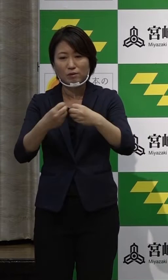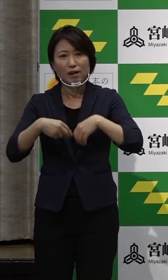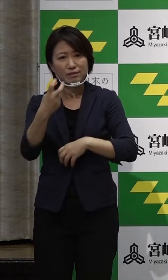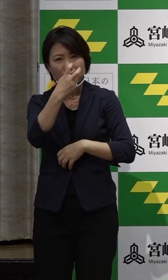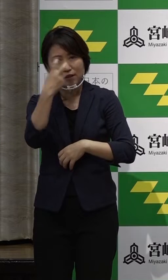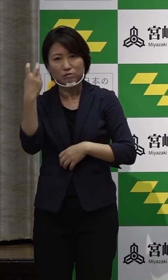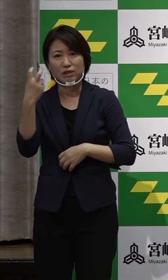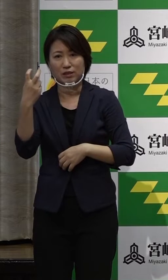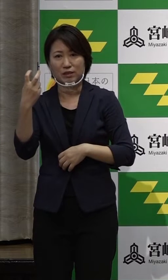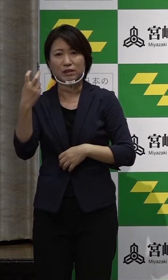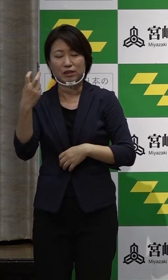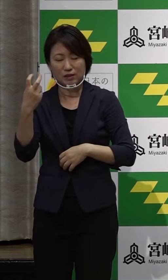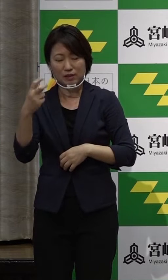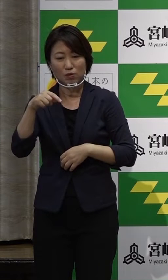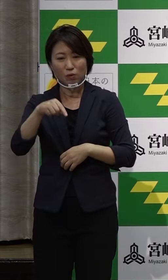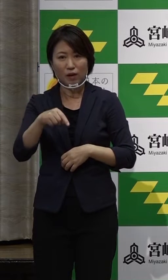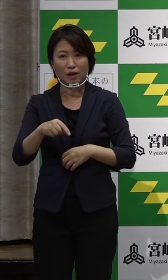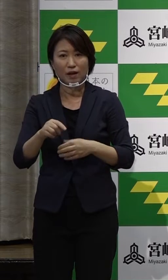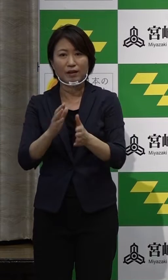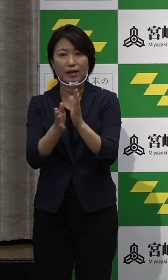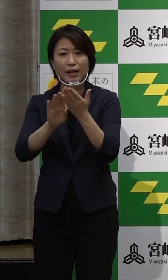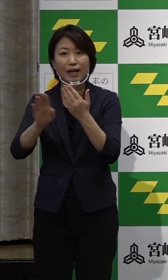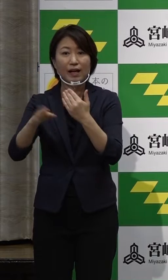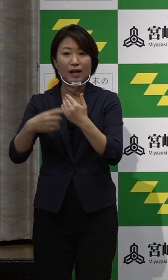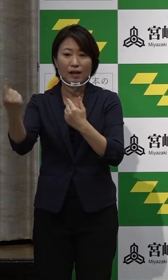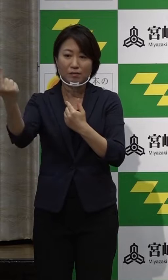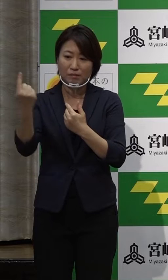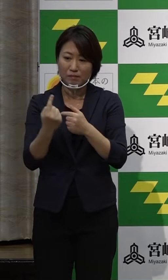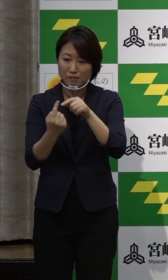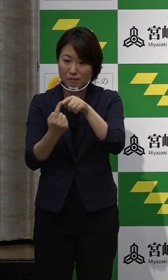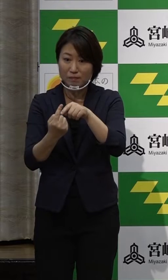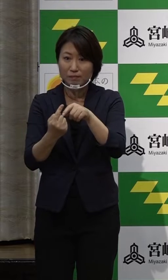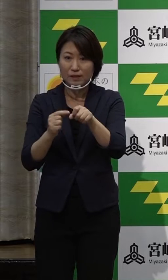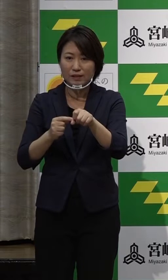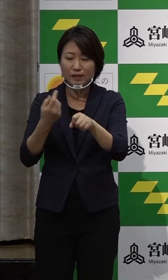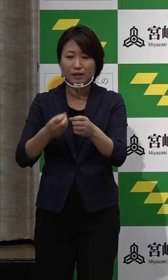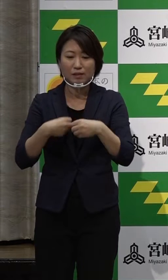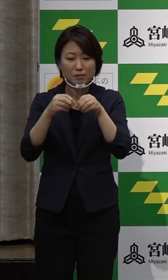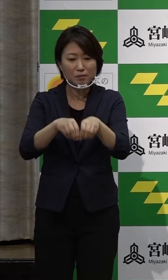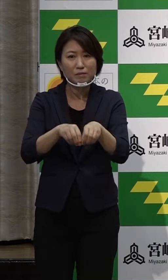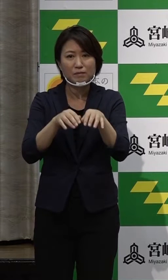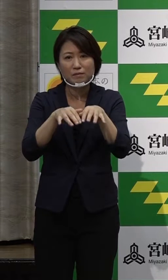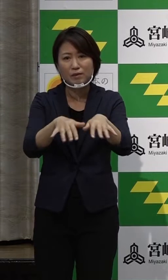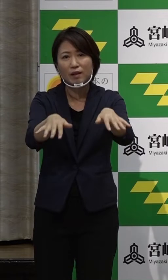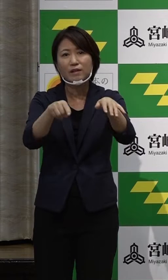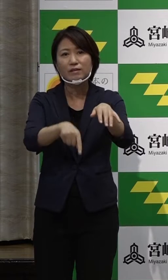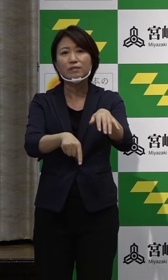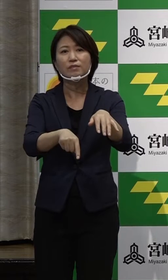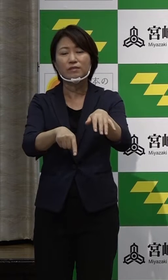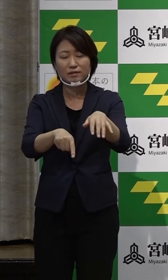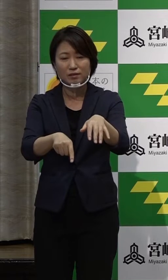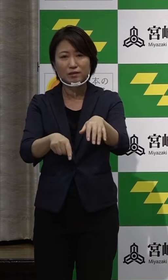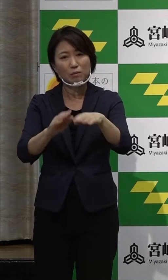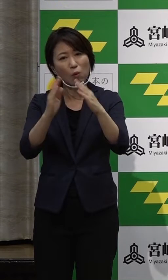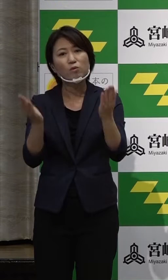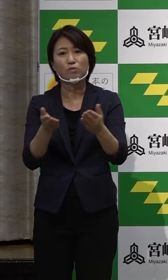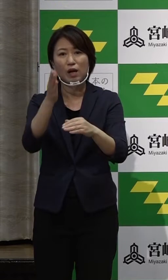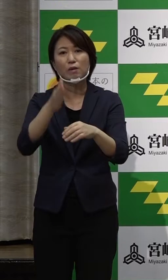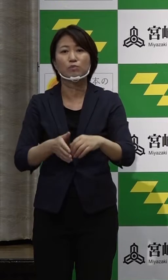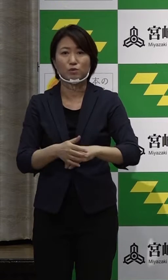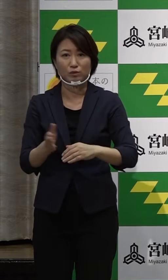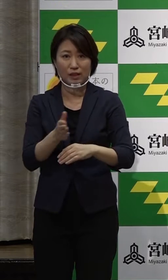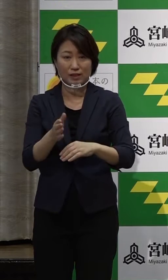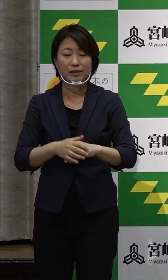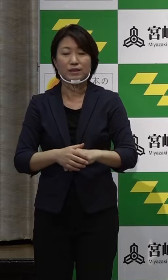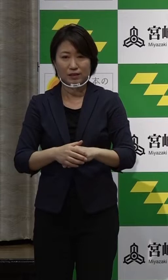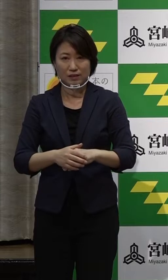が県外に由来するものが半分を超えているという状況がございます。その中で県民の皆